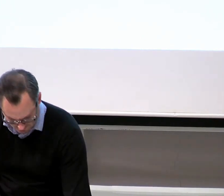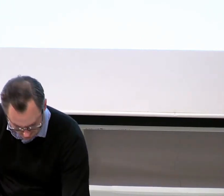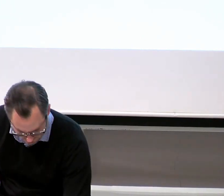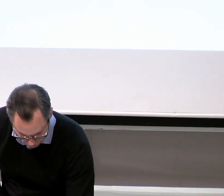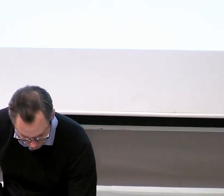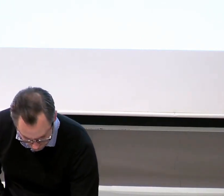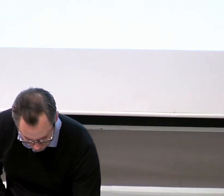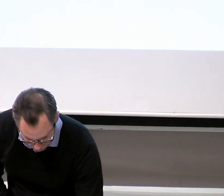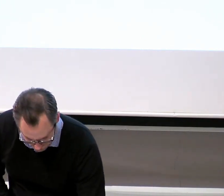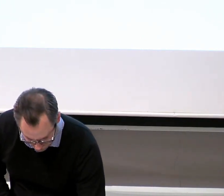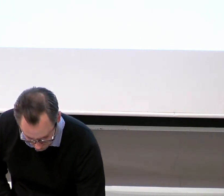nytta.